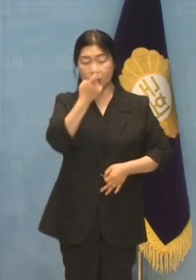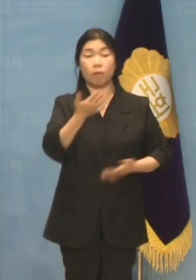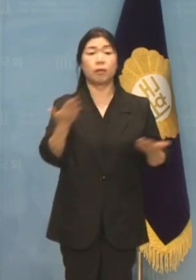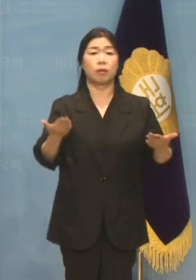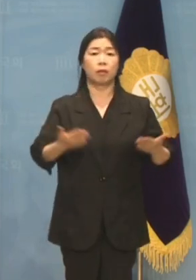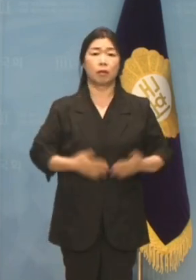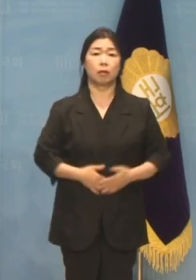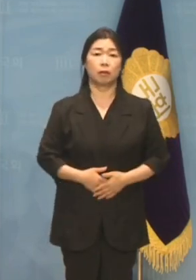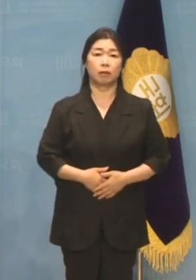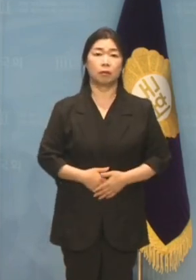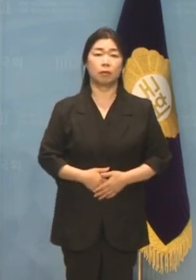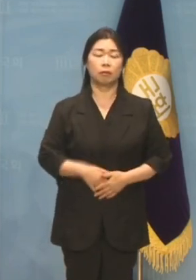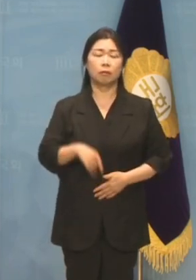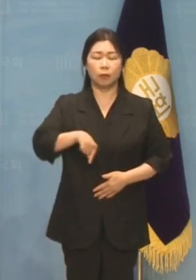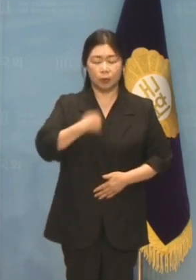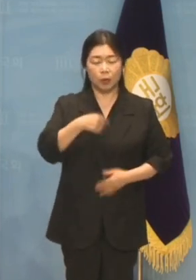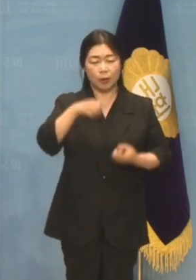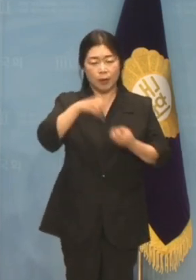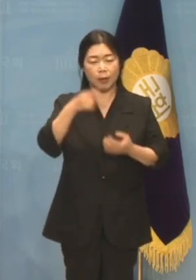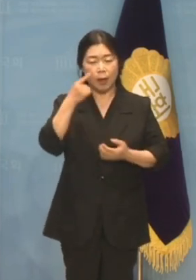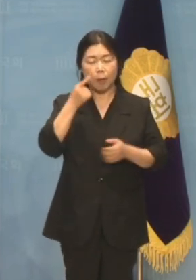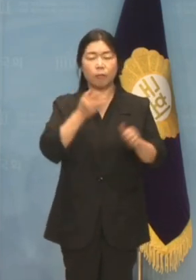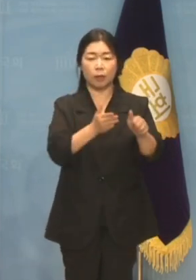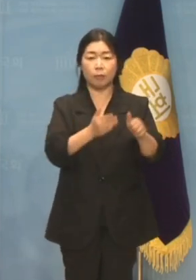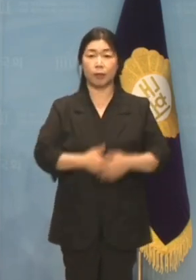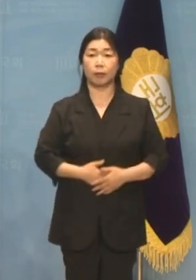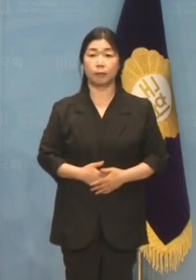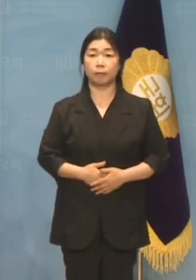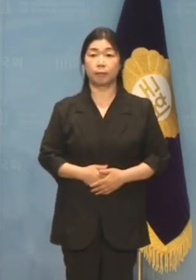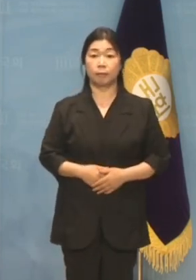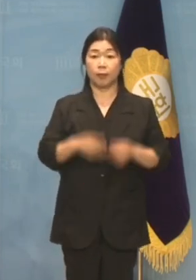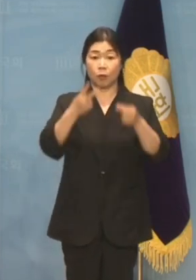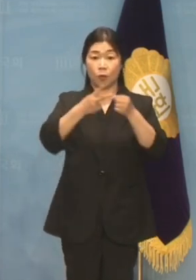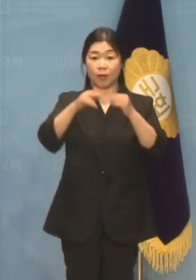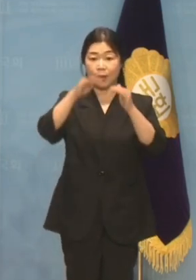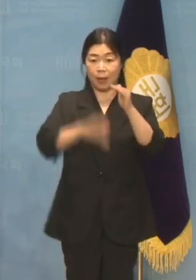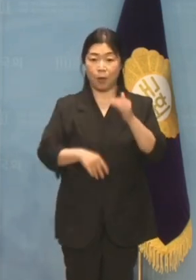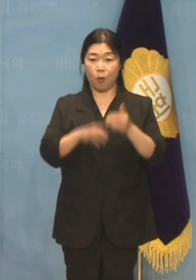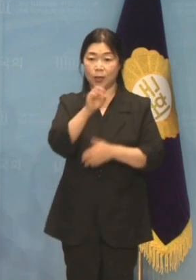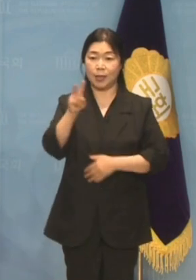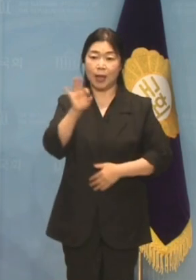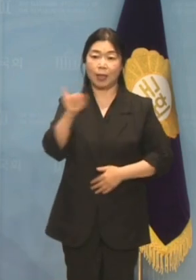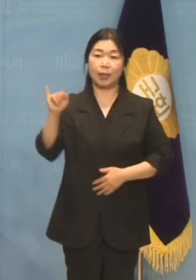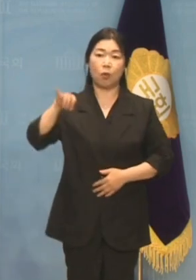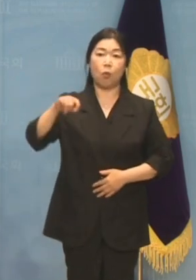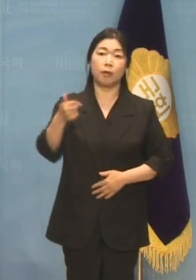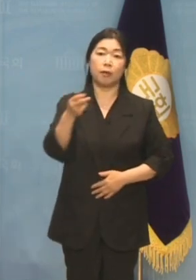아닌지 자문자답하기 바랍니다. 이하부터는 양 의원님께서 말씀해 주시겠습니다.